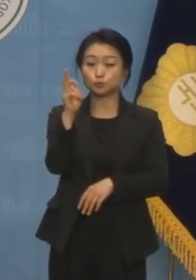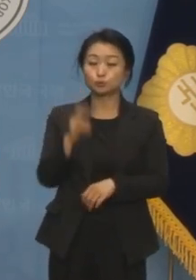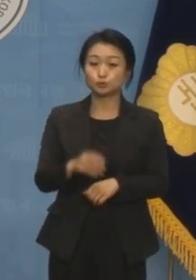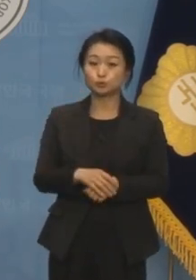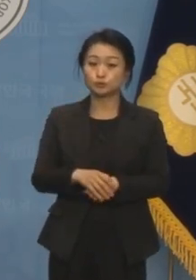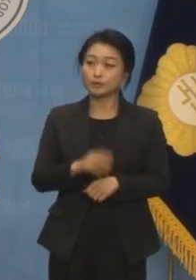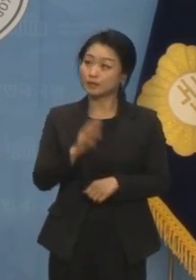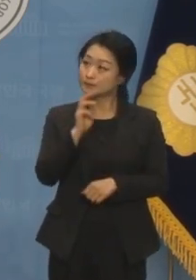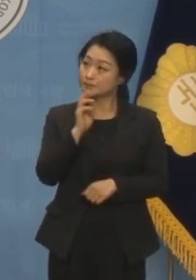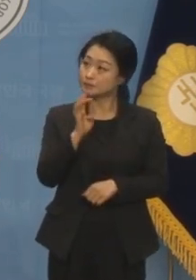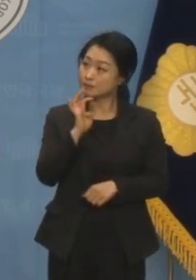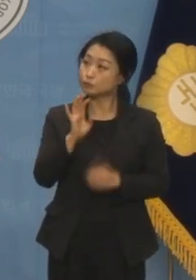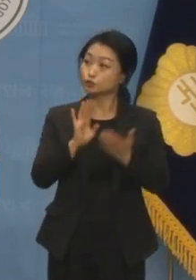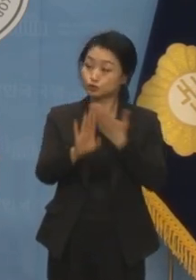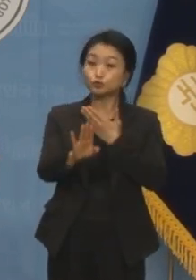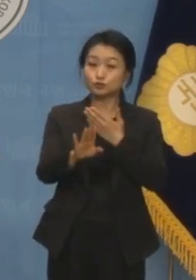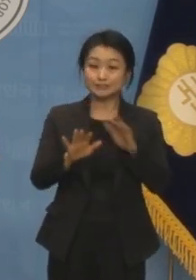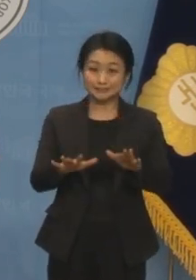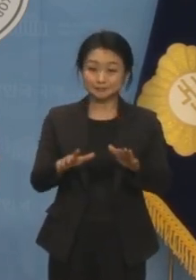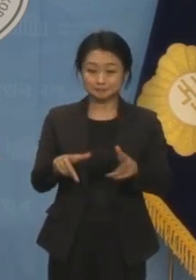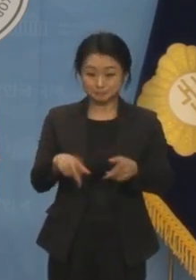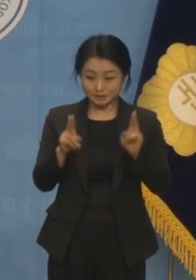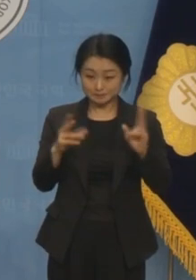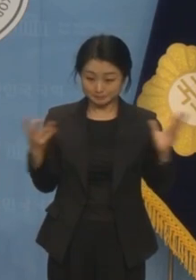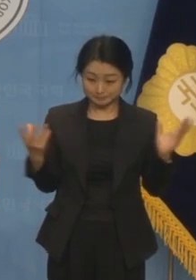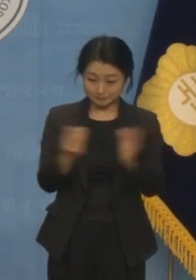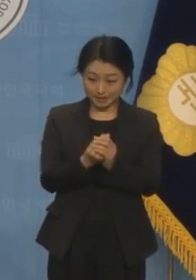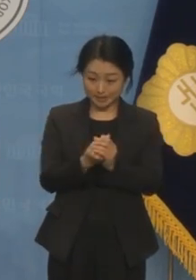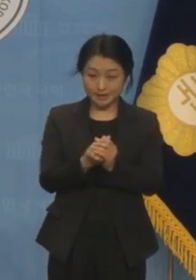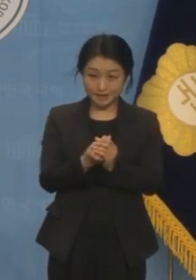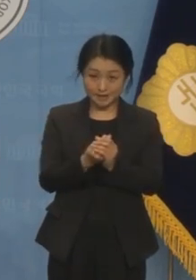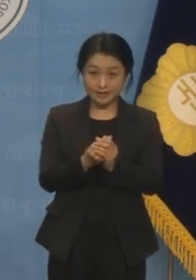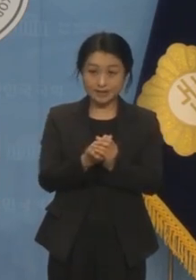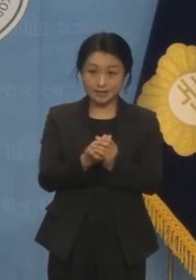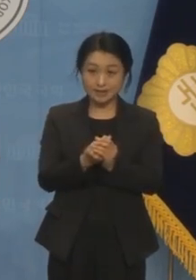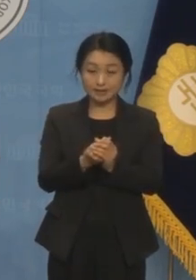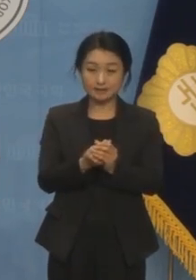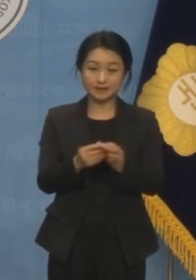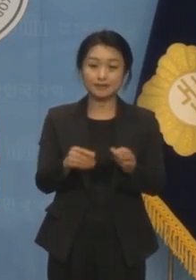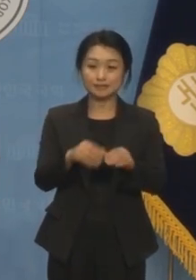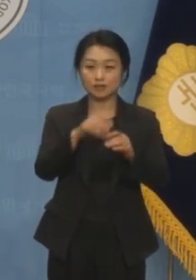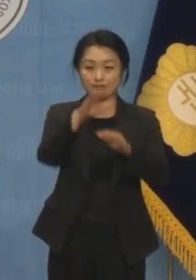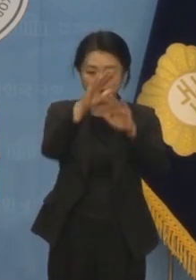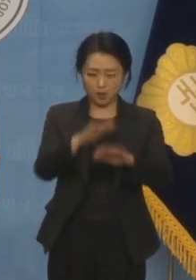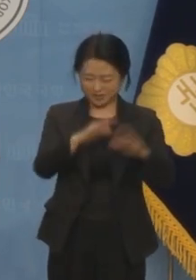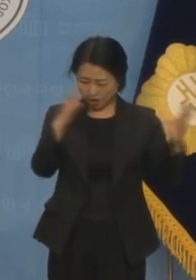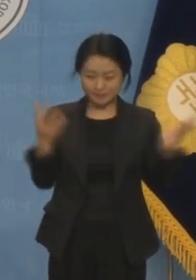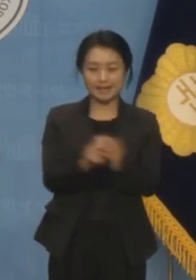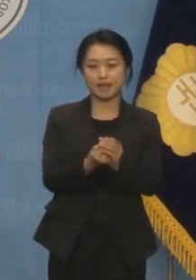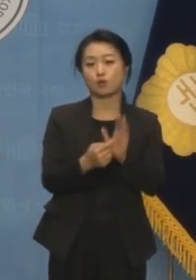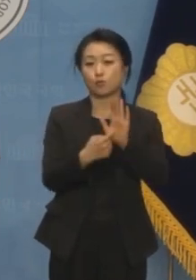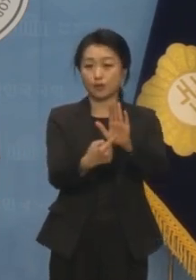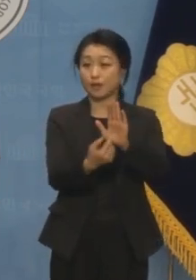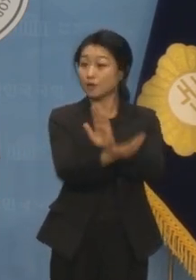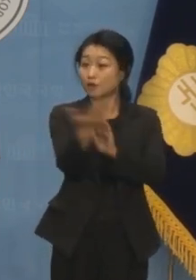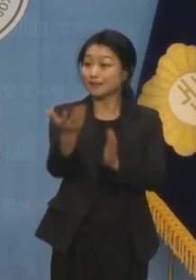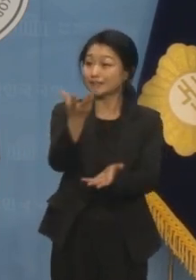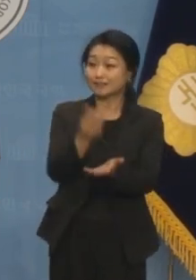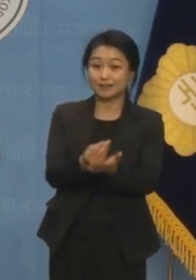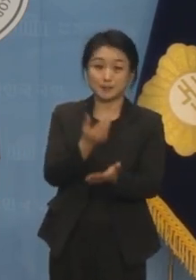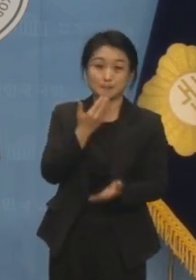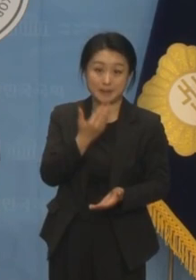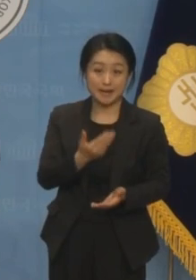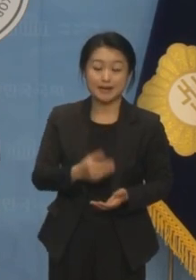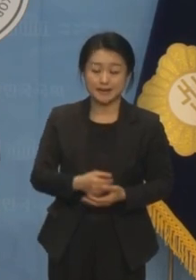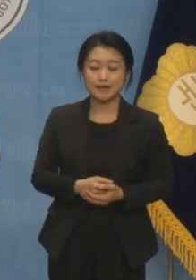30-40분 후가 될 것 같고요. 지금 작업을 하고 있으니까 그 뒤에 언론인들 여러분들께서 다운로드를